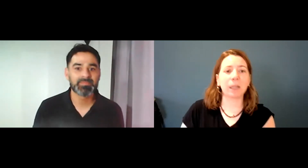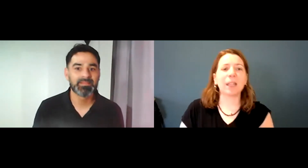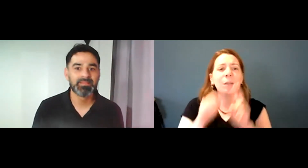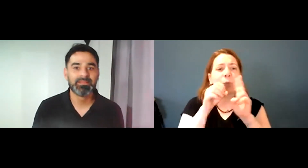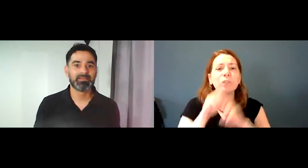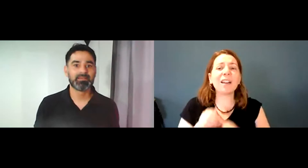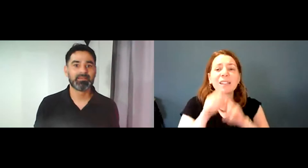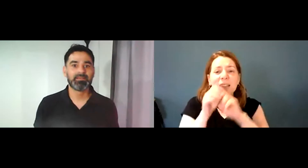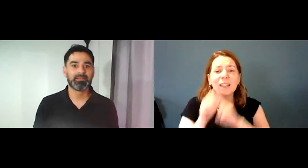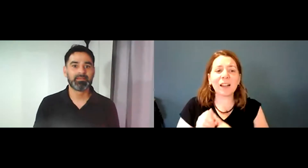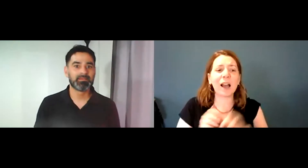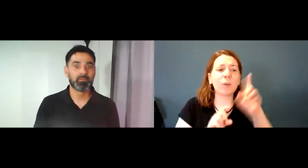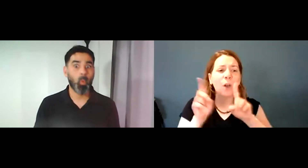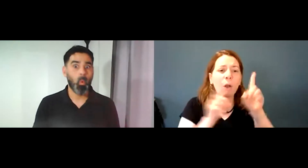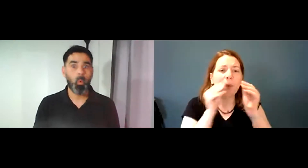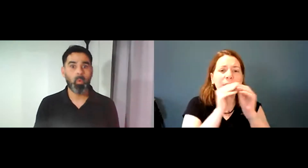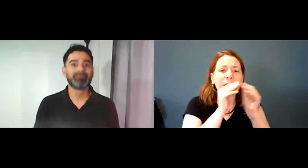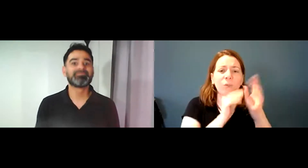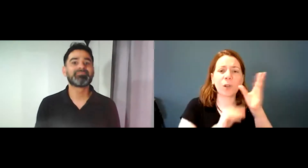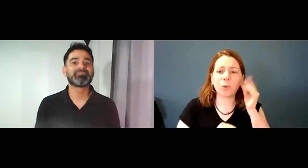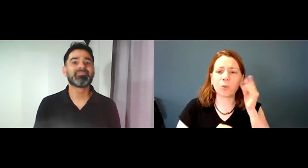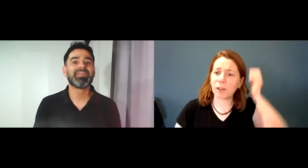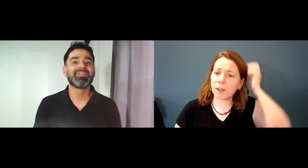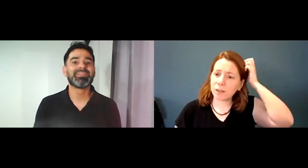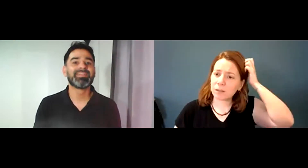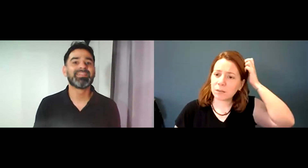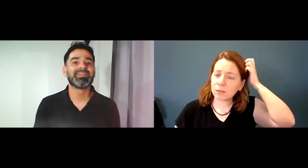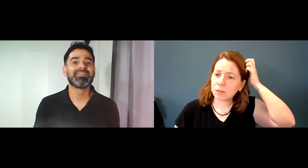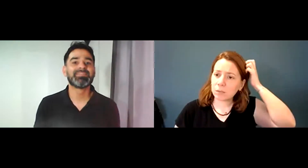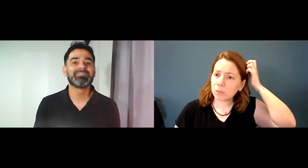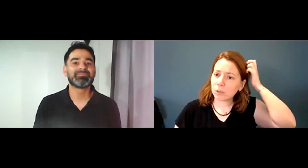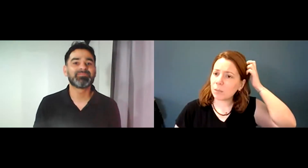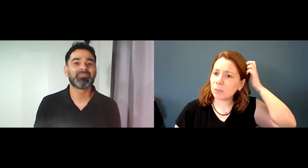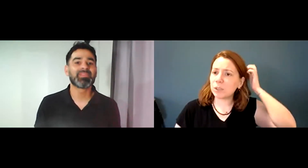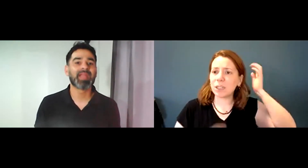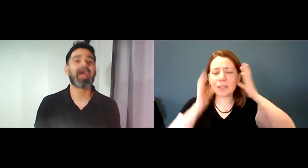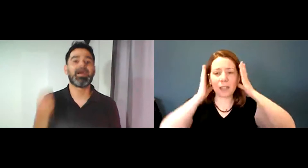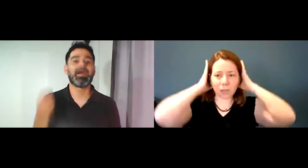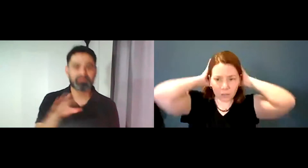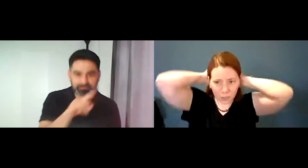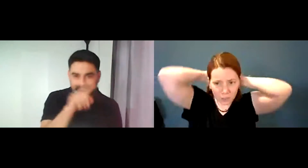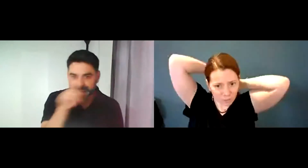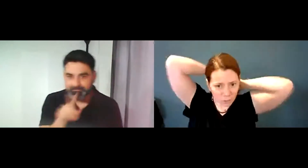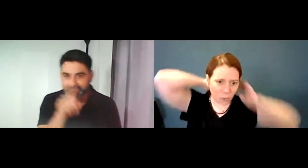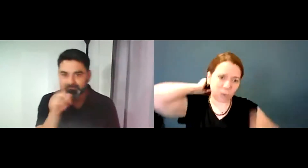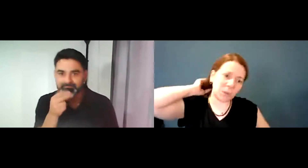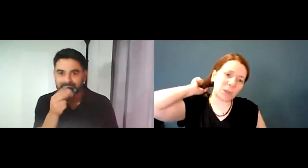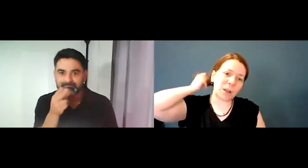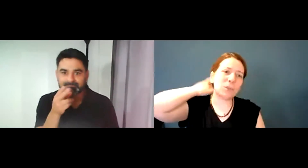¿Quieren mutearse? Algunos compañeros no escuchan. ¿Podrán mutearse la mayoría? ¿O Ludmi, podrás mutear